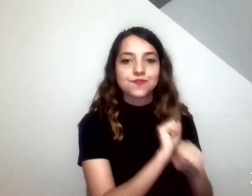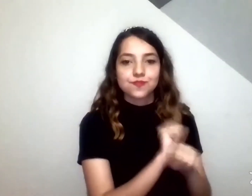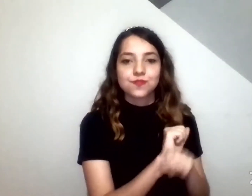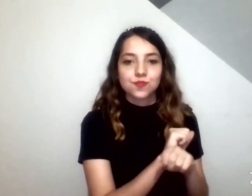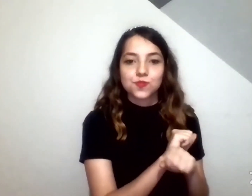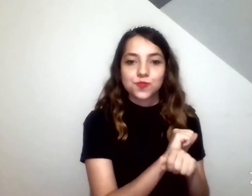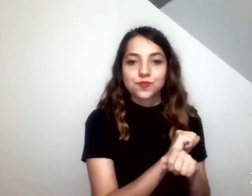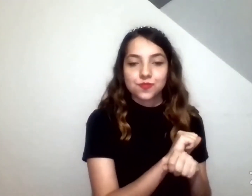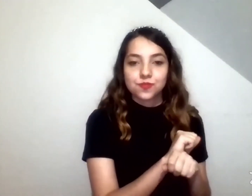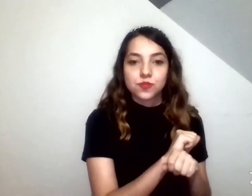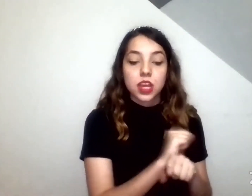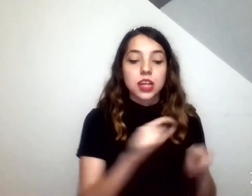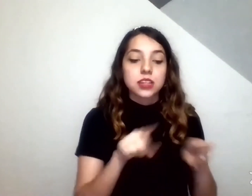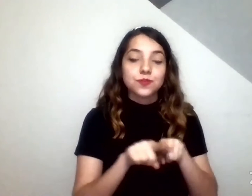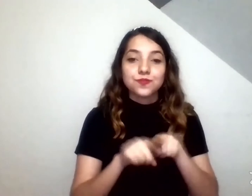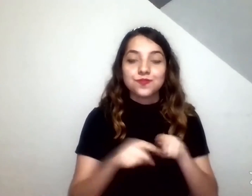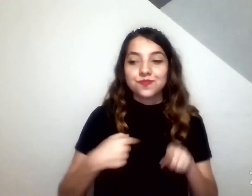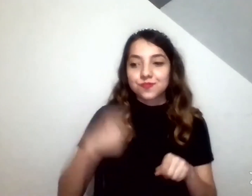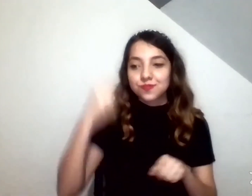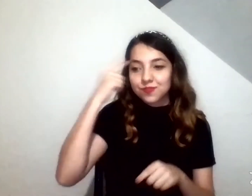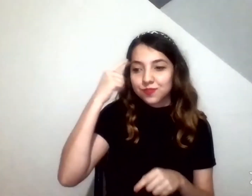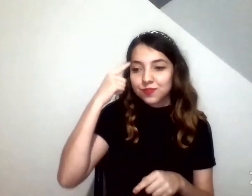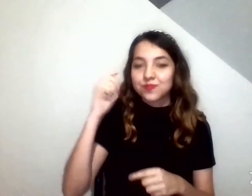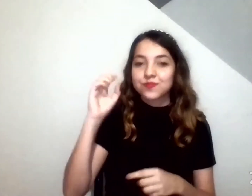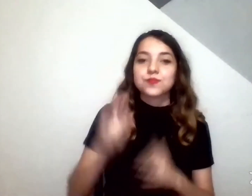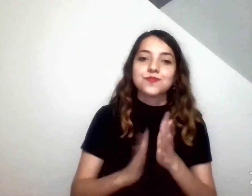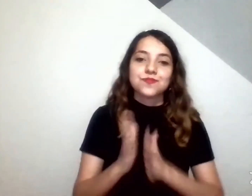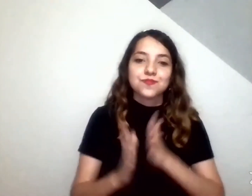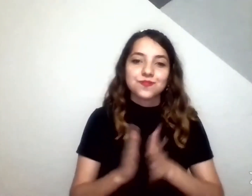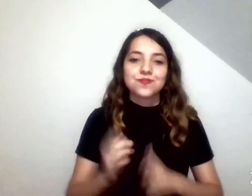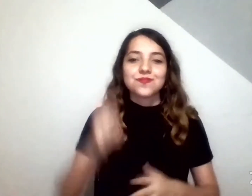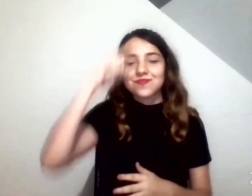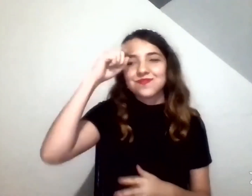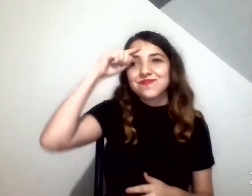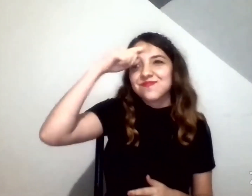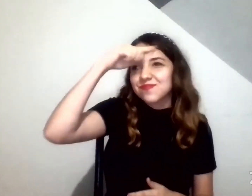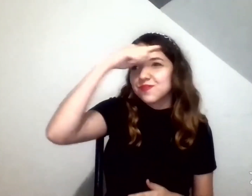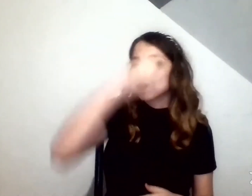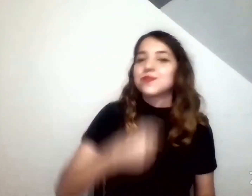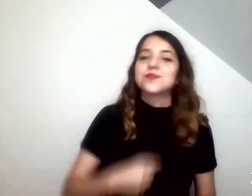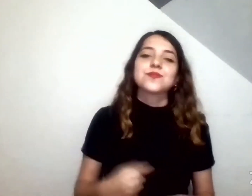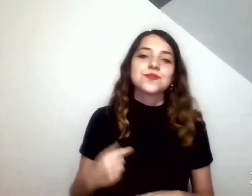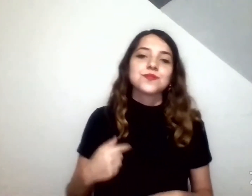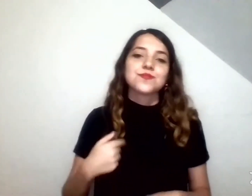eu parei de ir nas reuniões de língua de sinais. Também eu pensava, a língua de sinais é